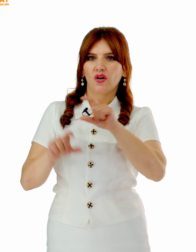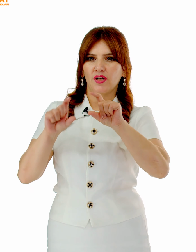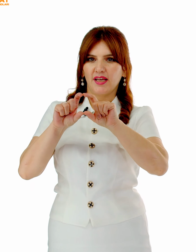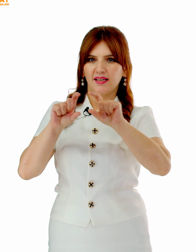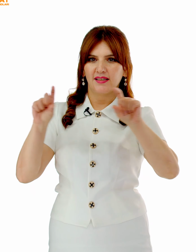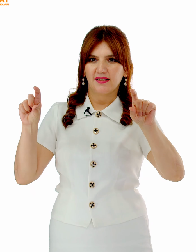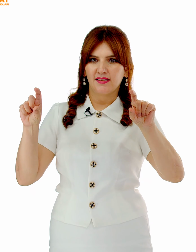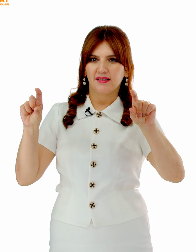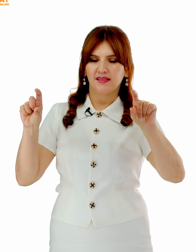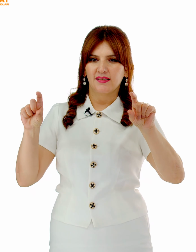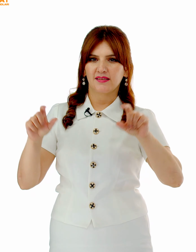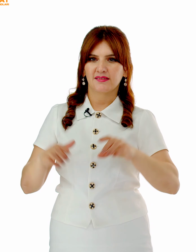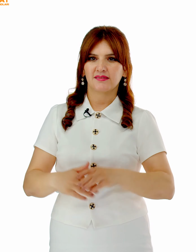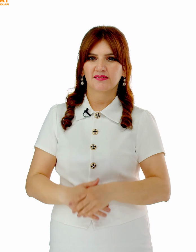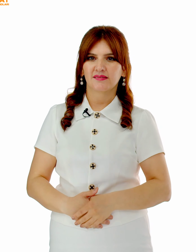dorixona.